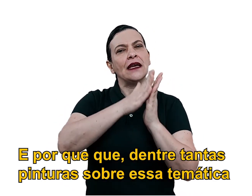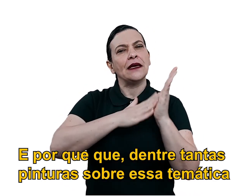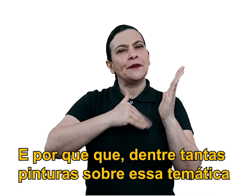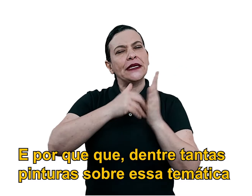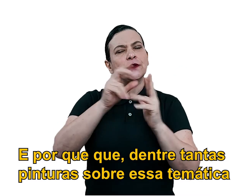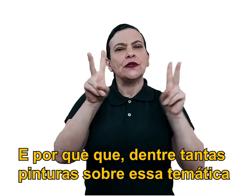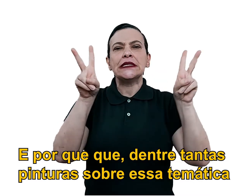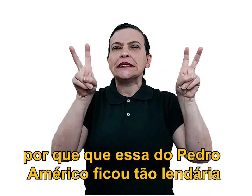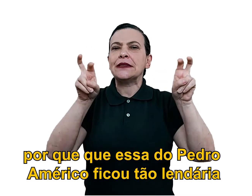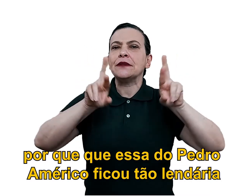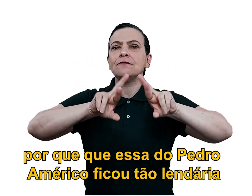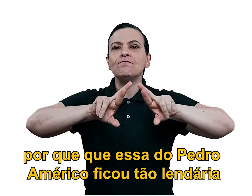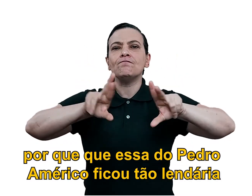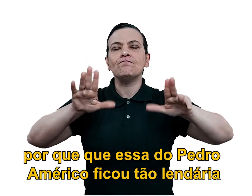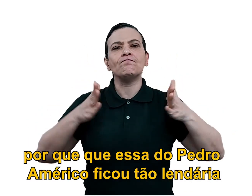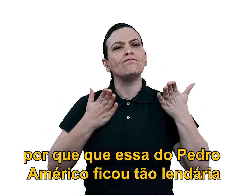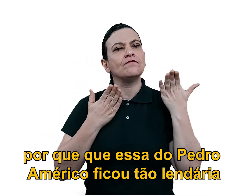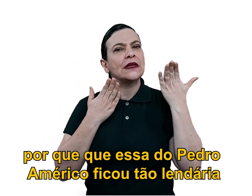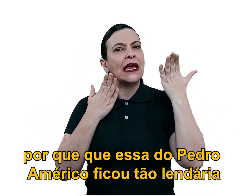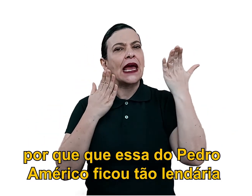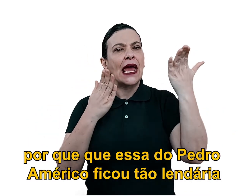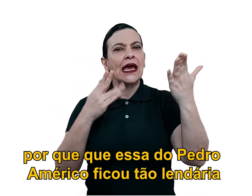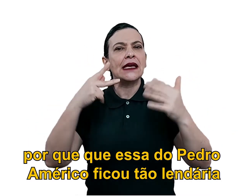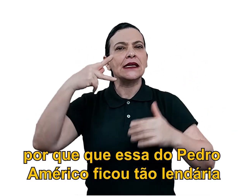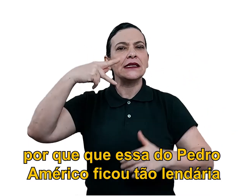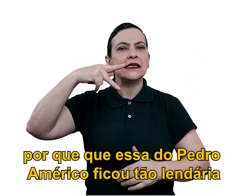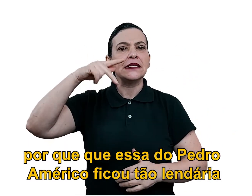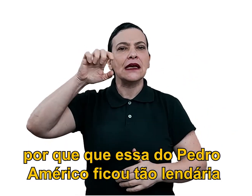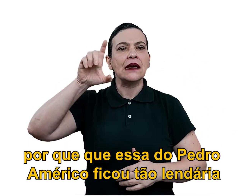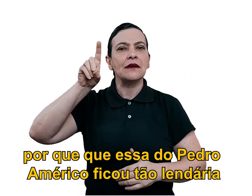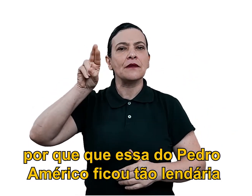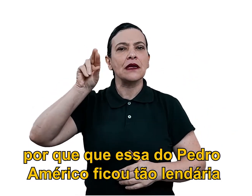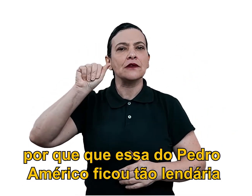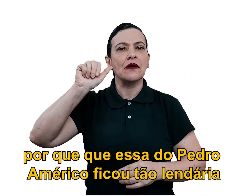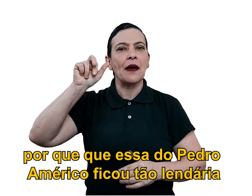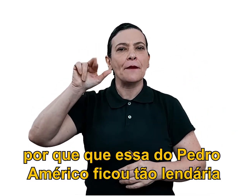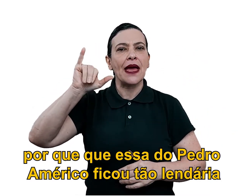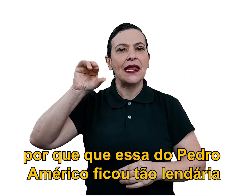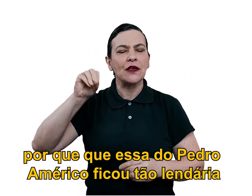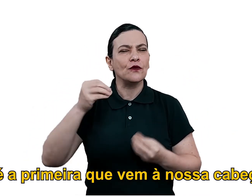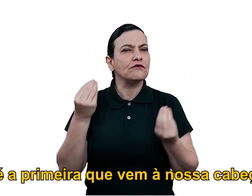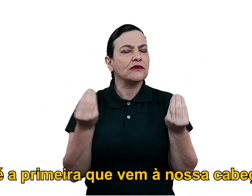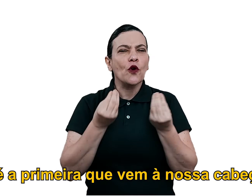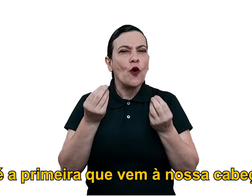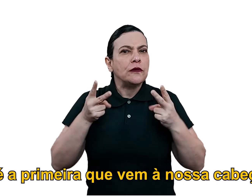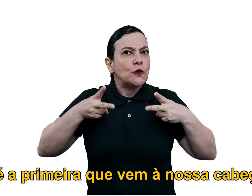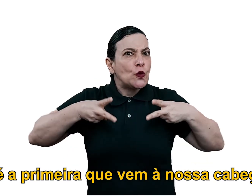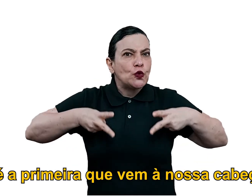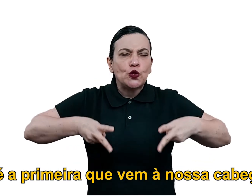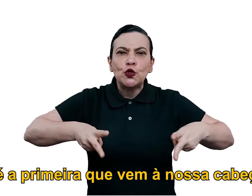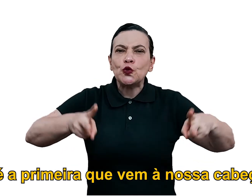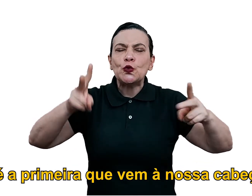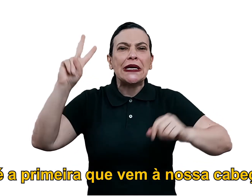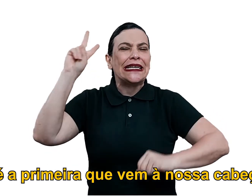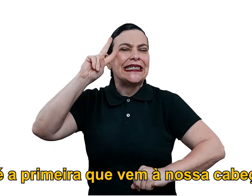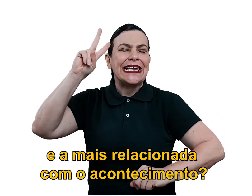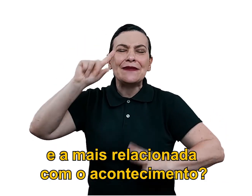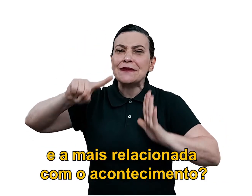essa temática, por que essa do Pedro Américo ficou tão lendária e é a primeira que vem na nossa cabeça e é